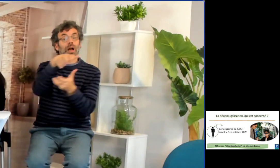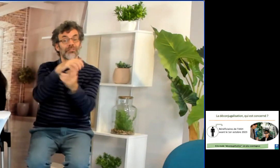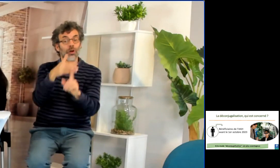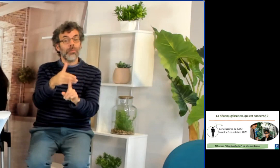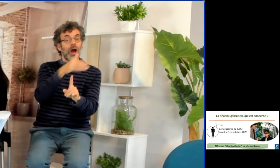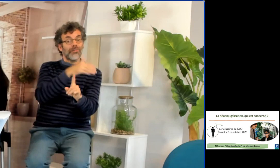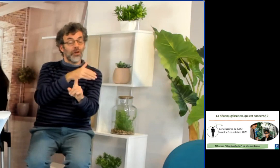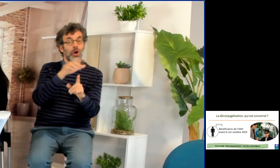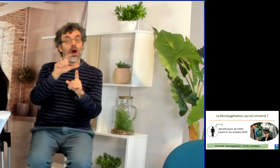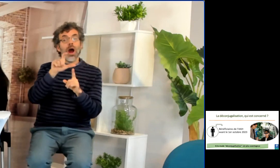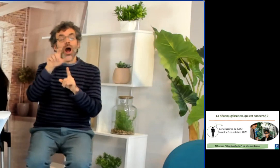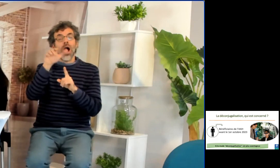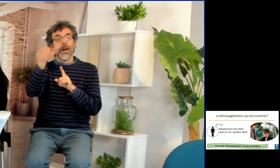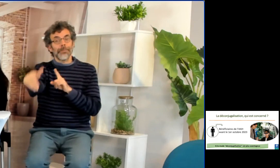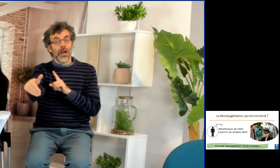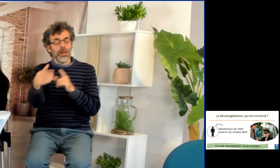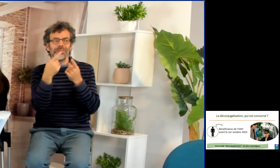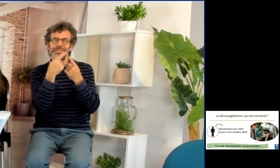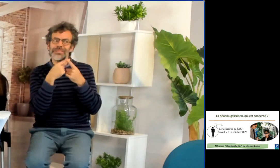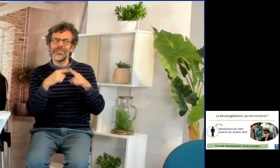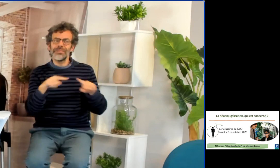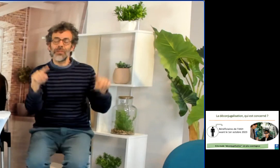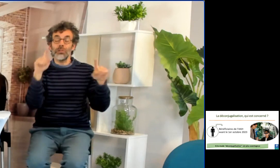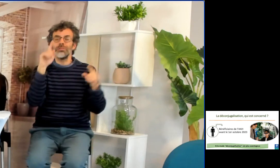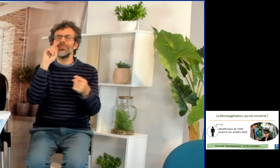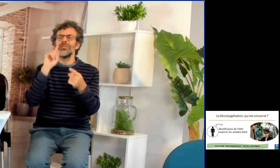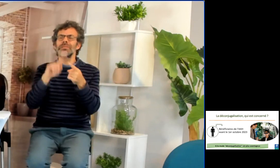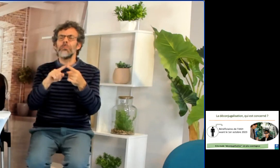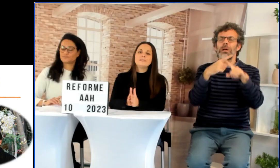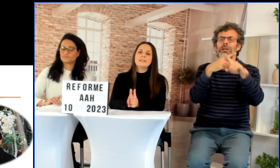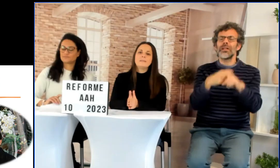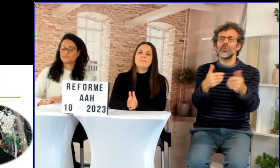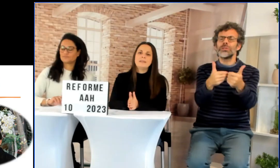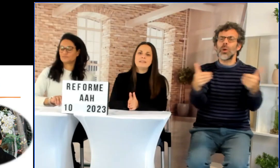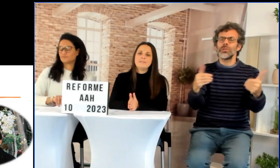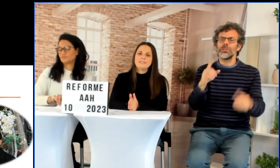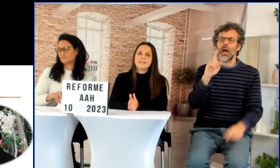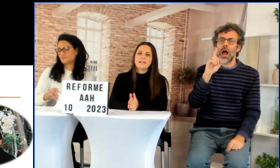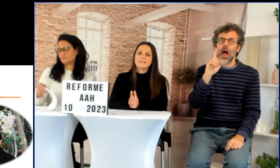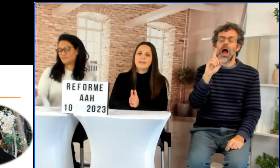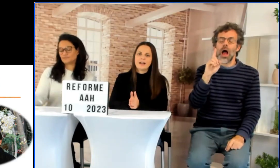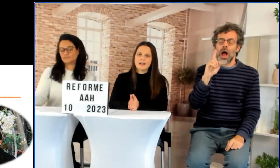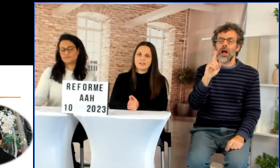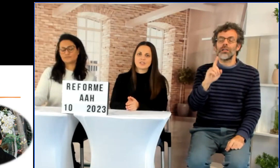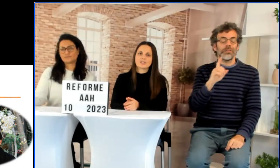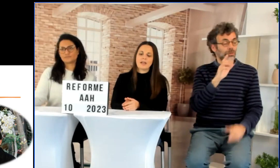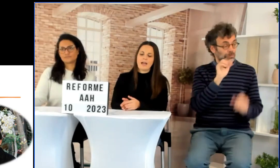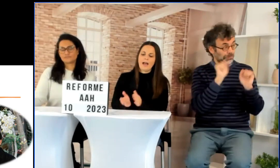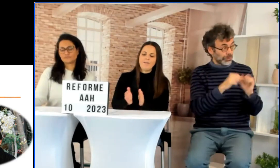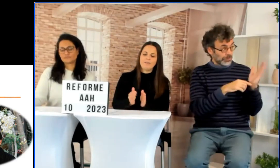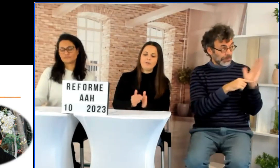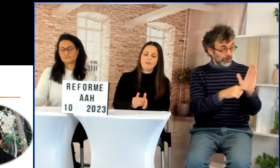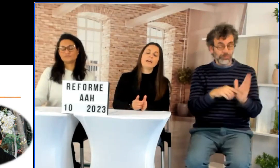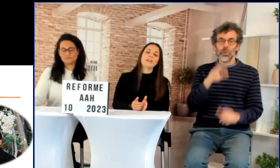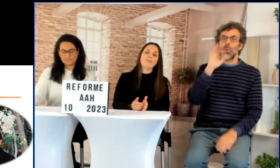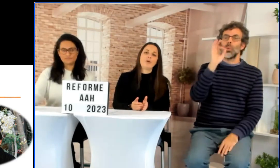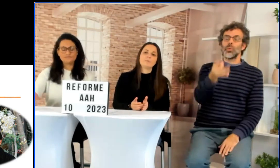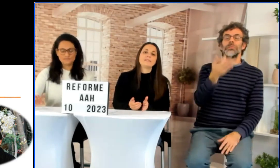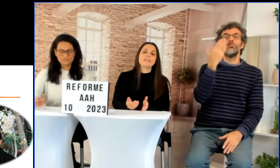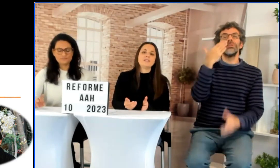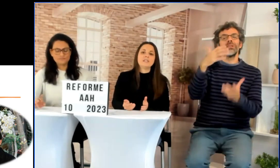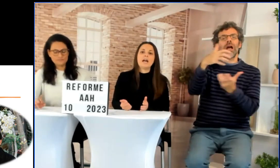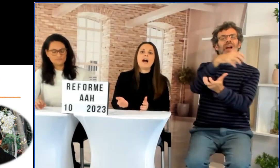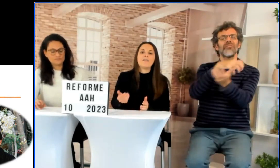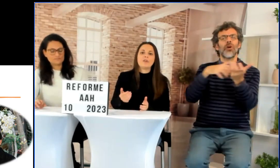après réforme. Pourrais-tu nous les présenter? Bien sûr. Si vous êtes bénéficiaire d'AAH avant la